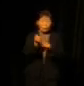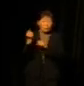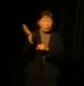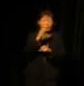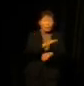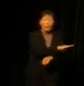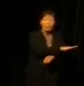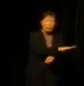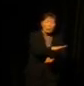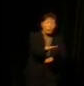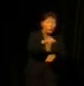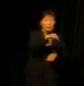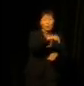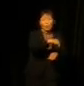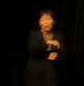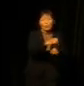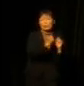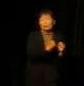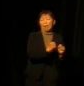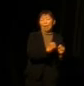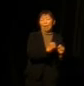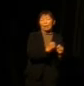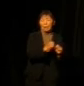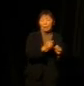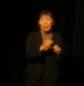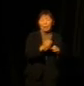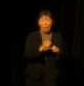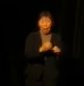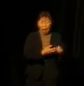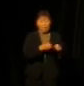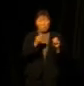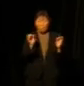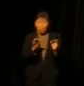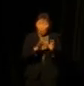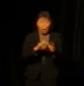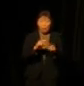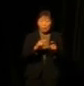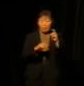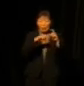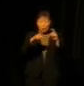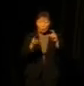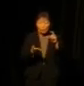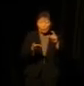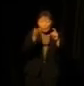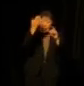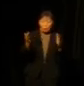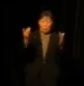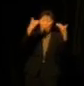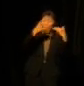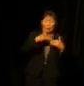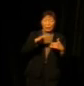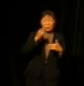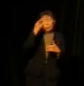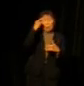さか10メートル以上に津波が来ないってことで平地にいたんですね。それで、78日、74名、先生方